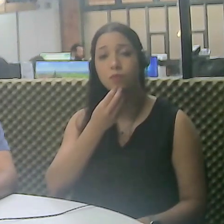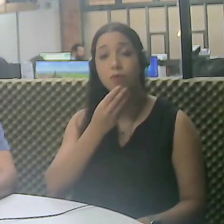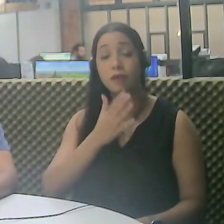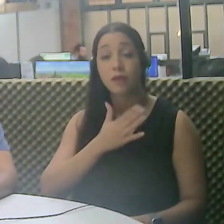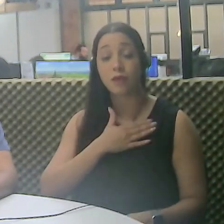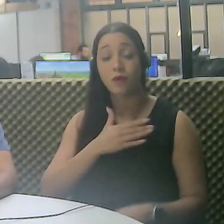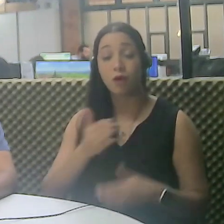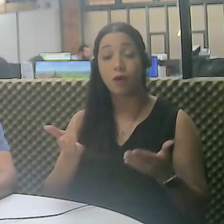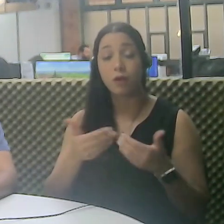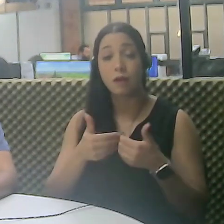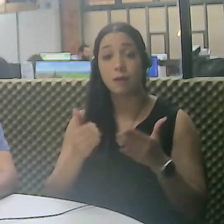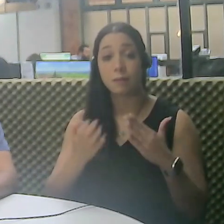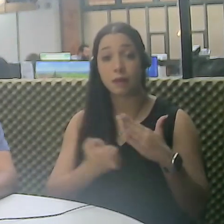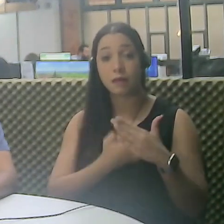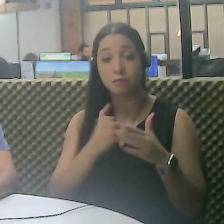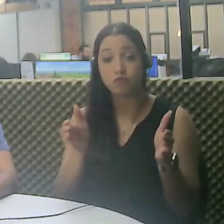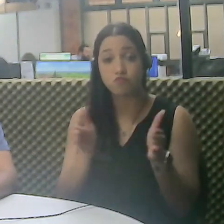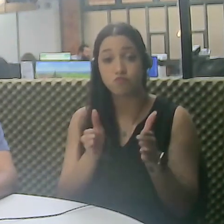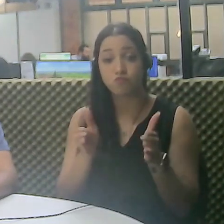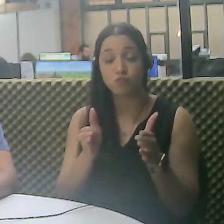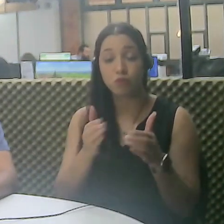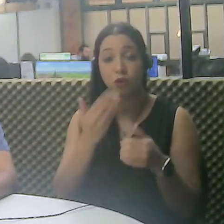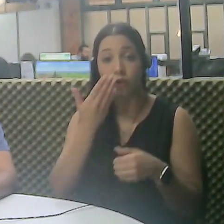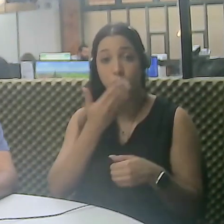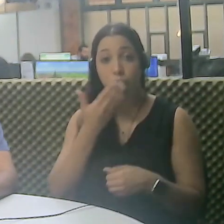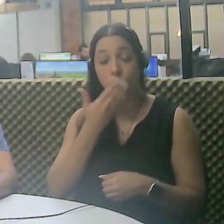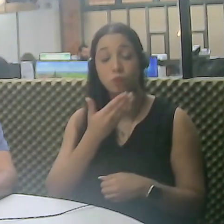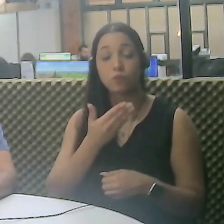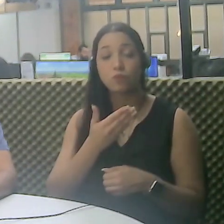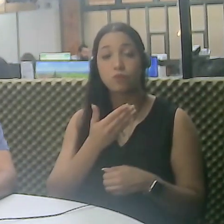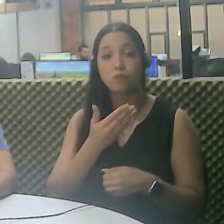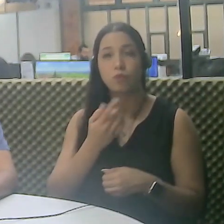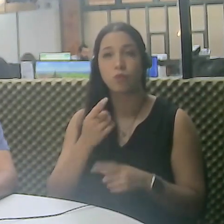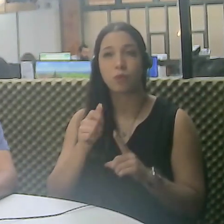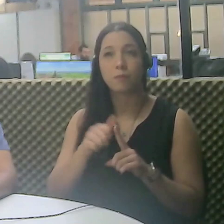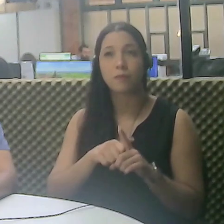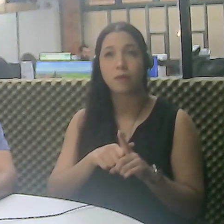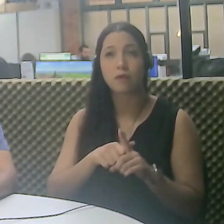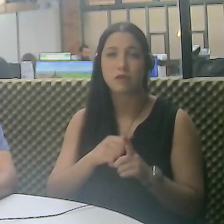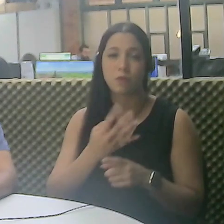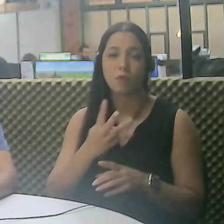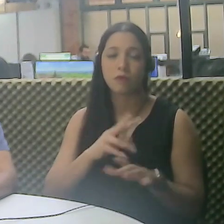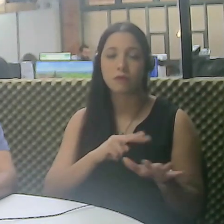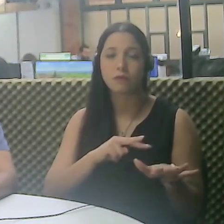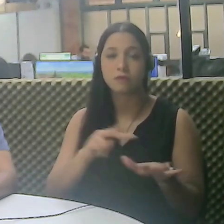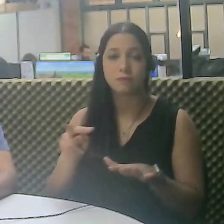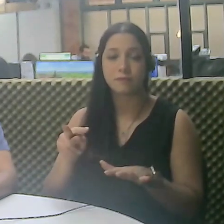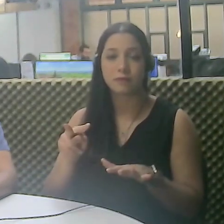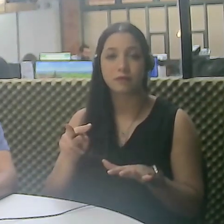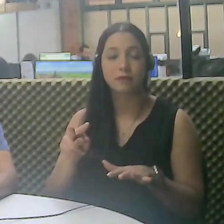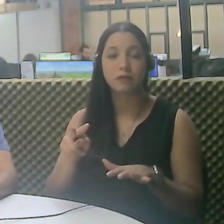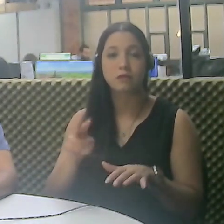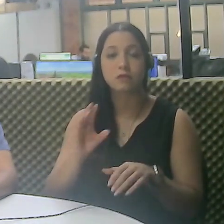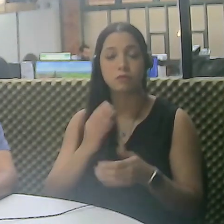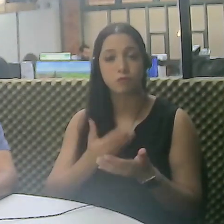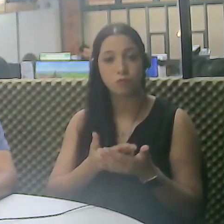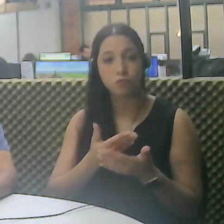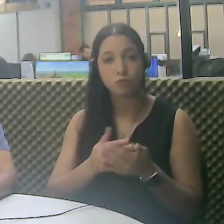mini quitanda e foi um curso período de um mês e quatro semanas, né, aí eu fiz o curso